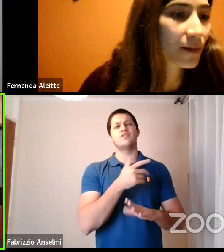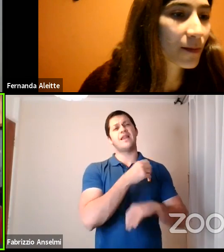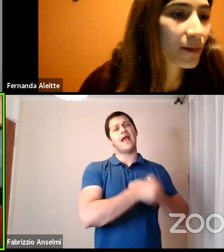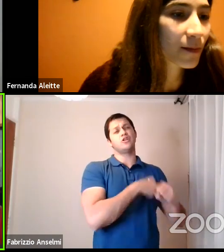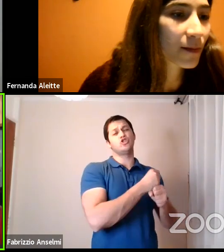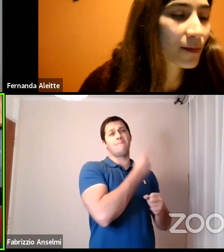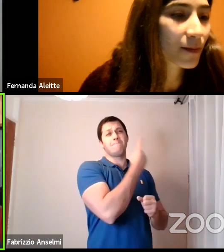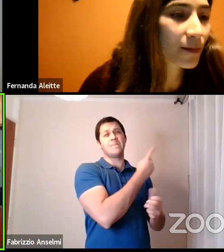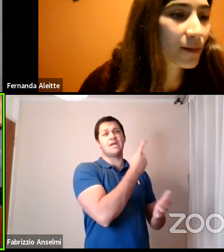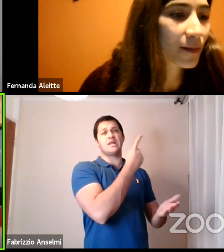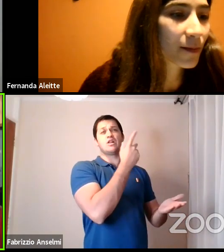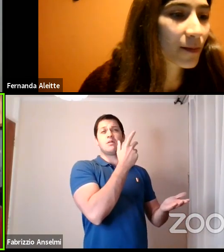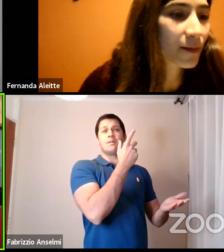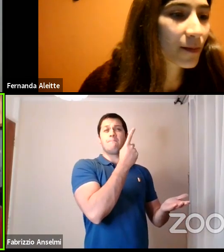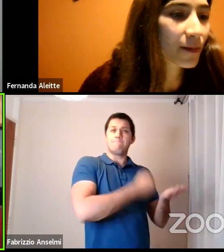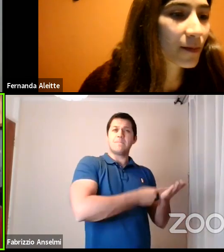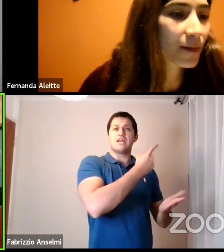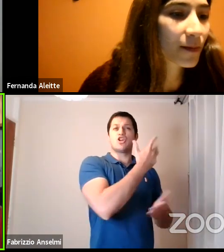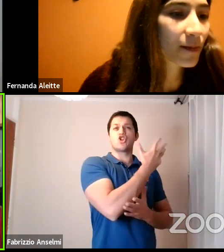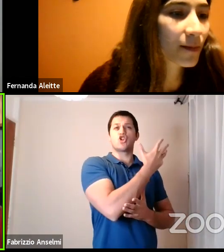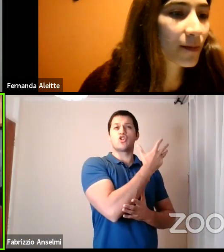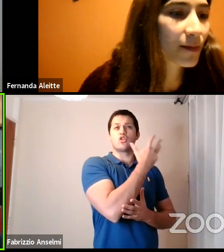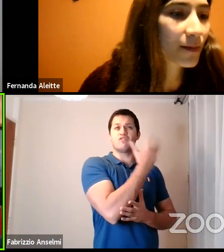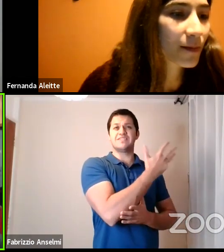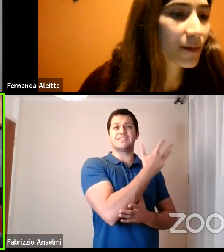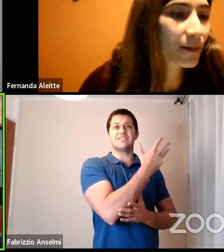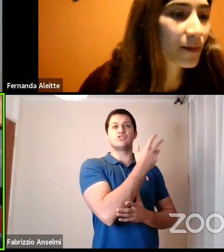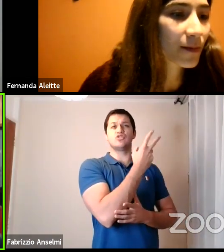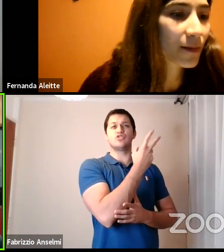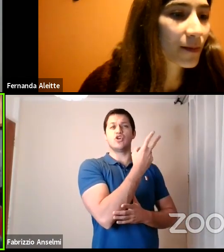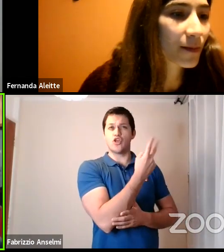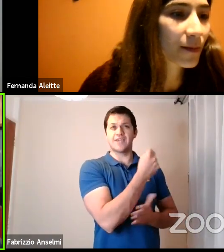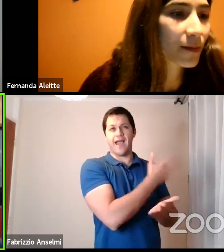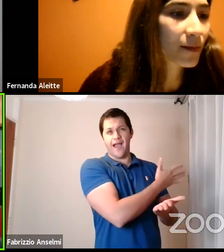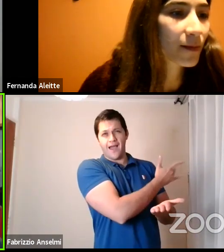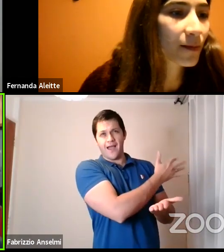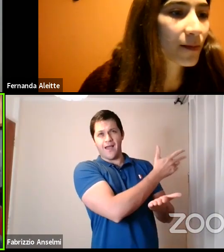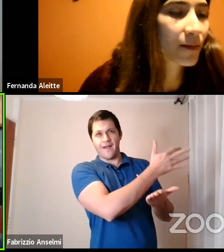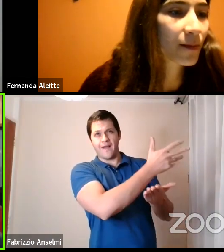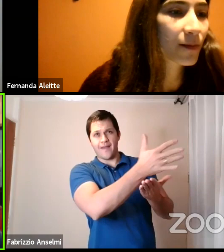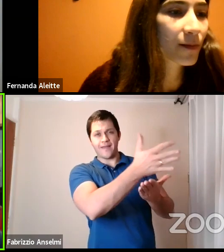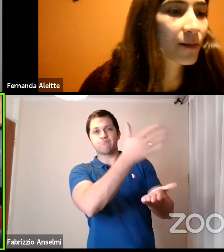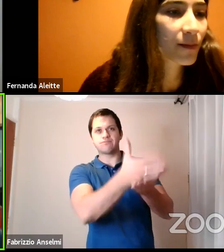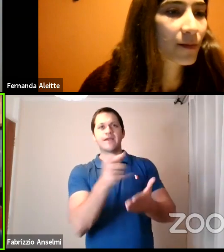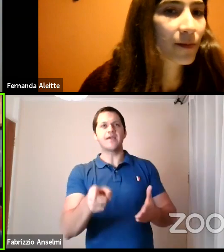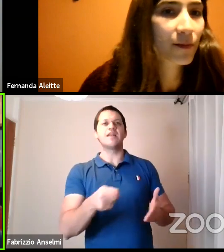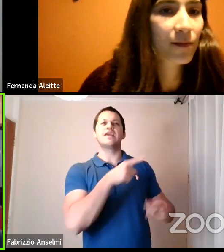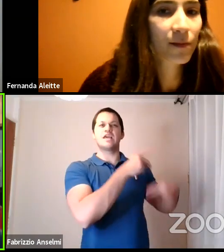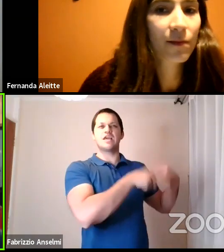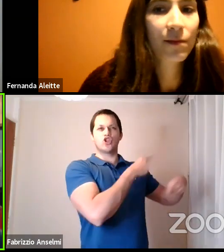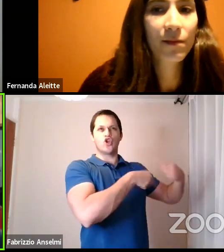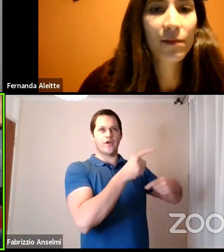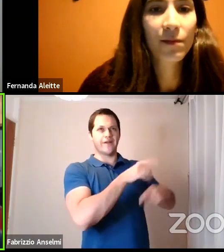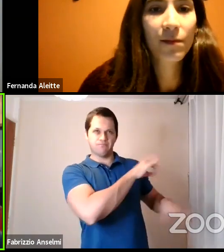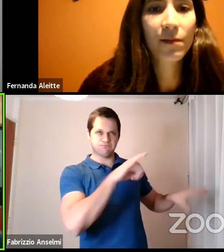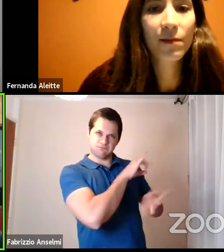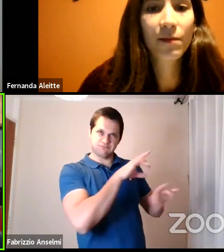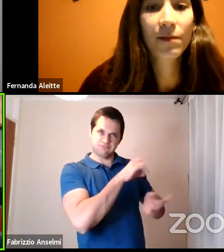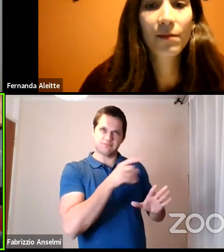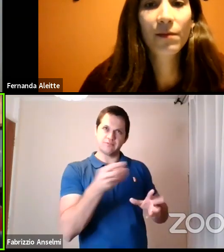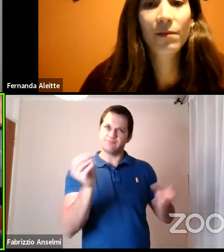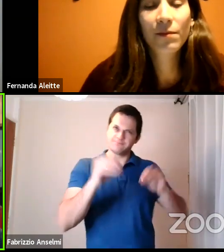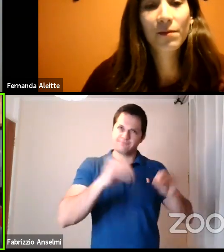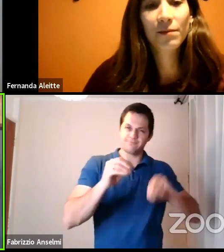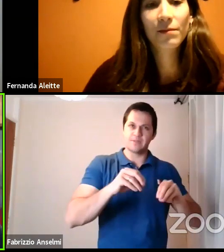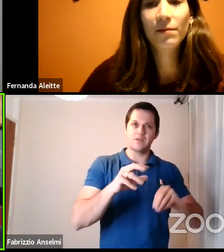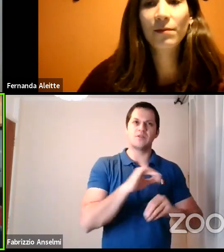1912... en adelante, todos los hitos que fueron ocurriendo, etc. Entonces, esa historia está muy bien hecha. Pero ahí yo me pregunté,